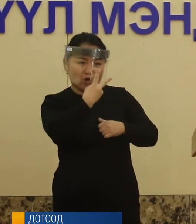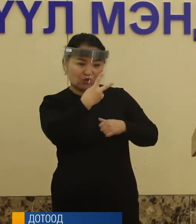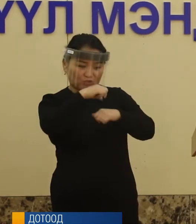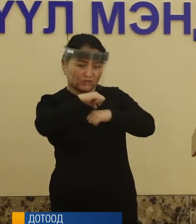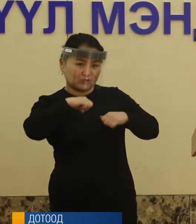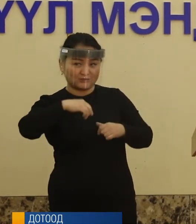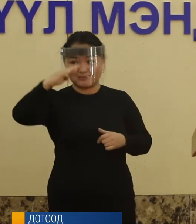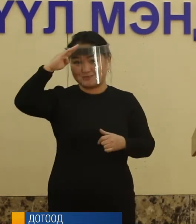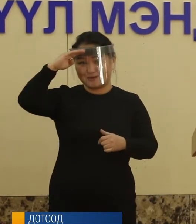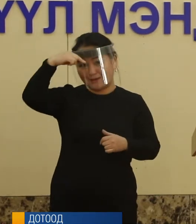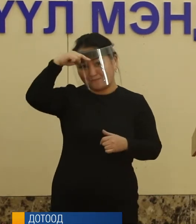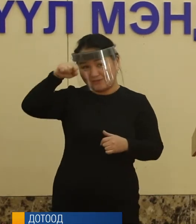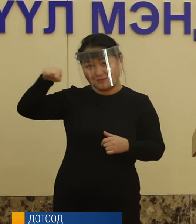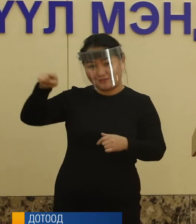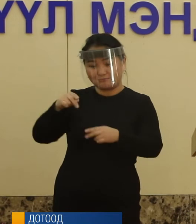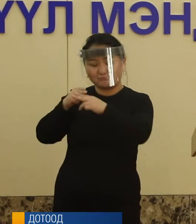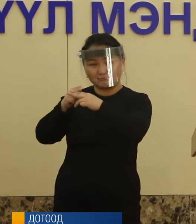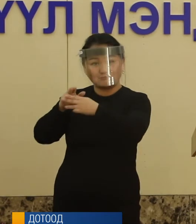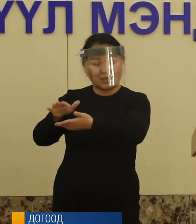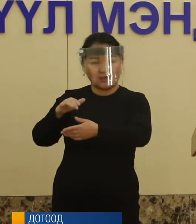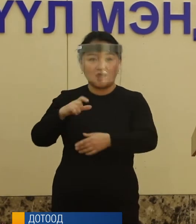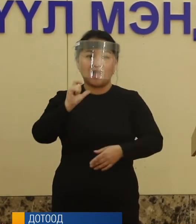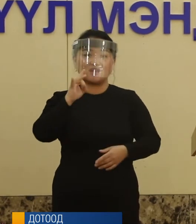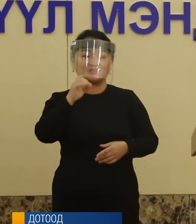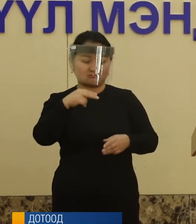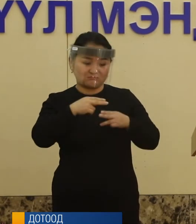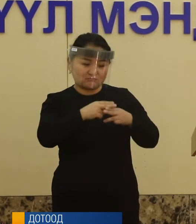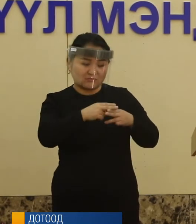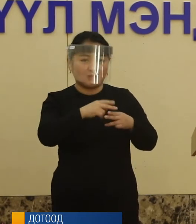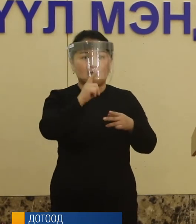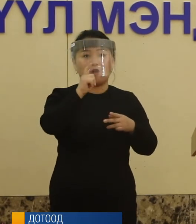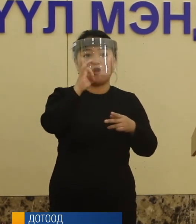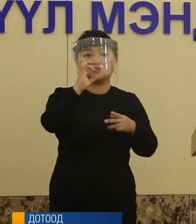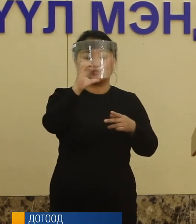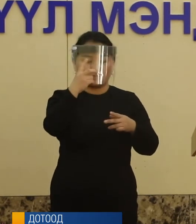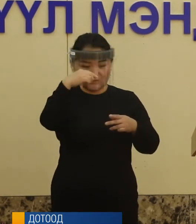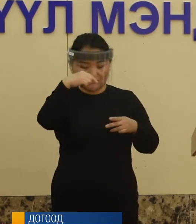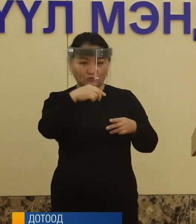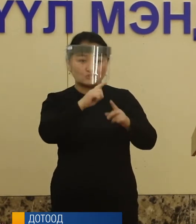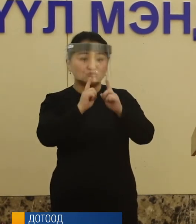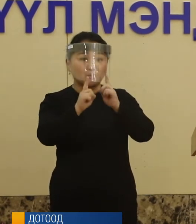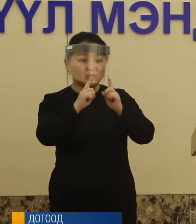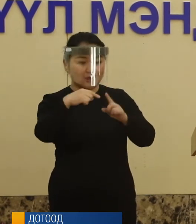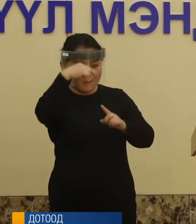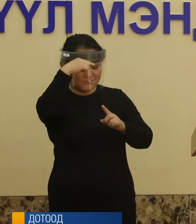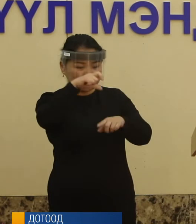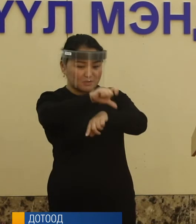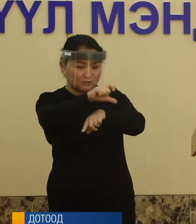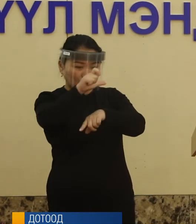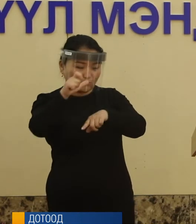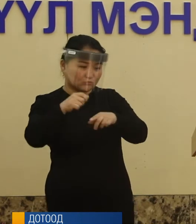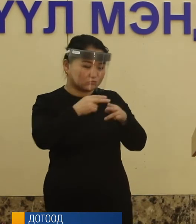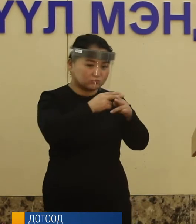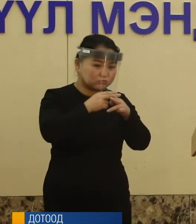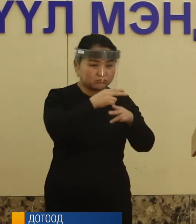бол эмчлэгдэж байгаа. Энд эрчим тэмцэлгээний болоод хавдар судлын үндэсний төвийн зөвлөх эмч нар бол эмнэлгийн тусламж үйлчлэгийг өгч